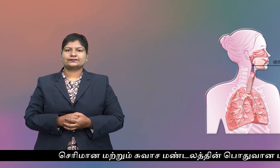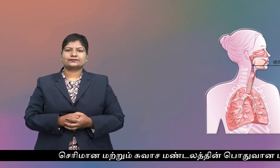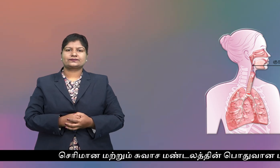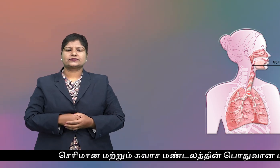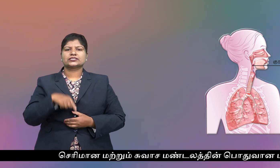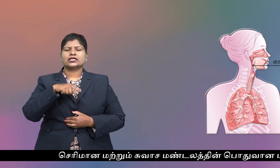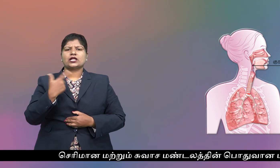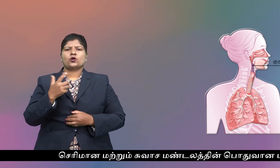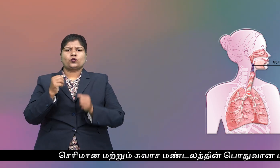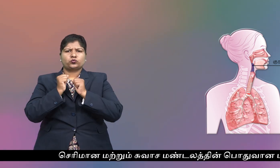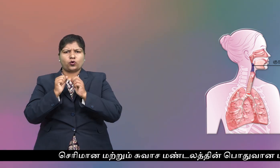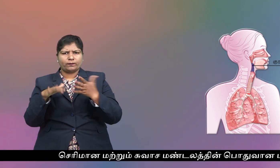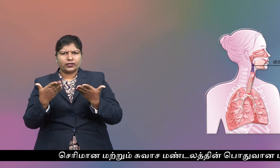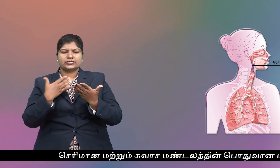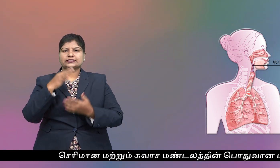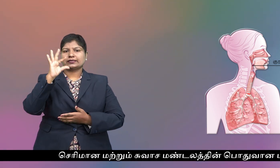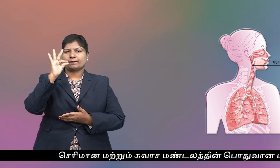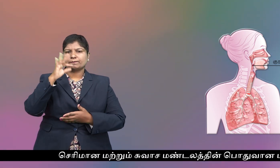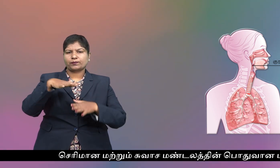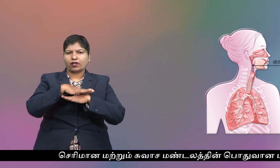செரிமான மற்றும் சுவாச மண்டலத்தின் பொதுவான பாதையான